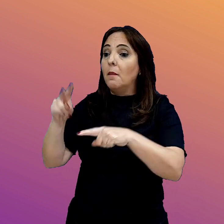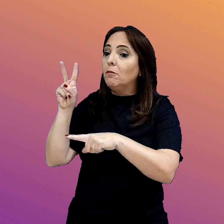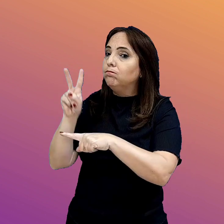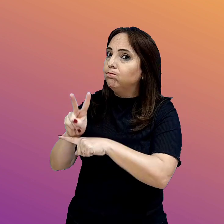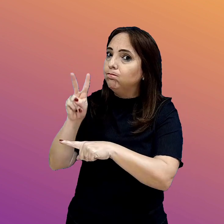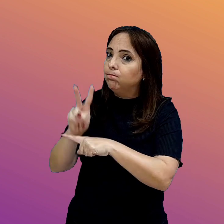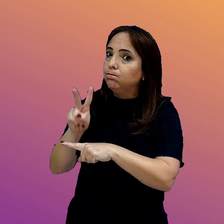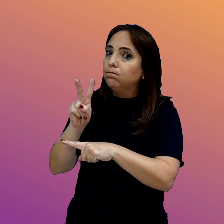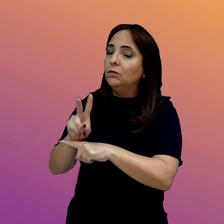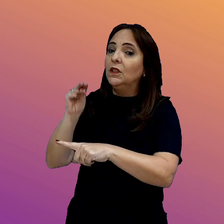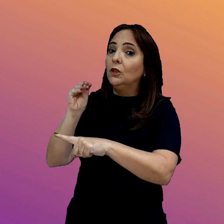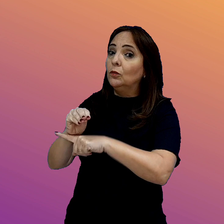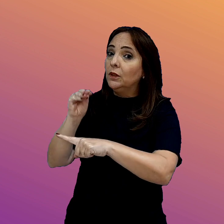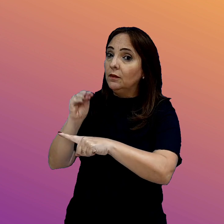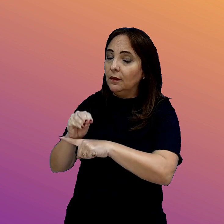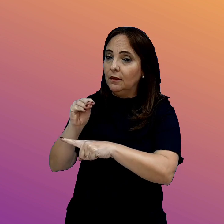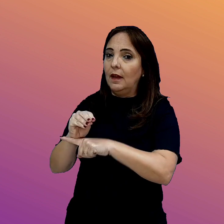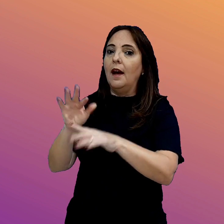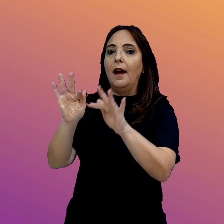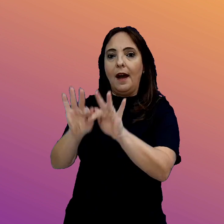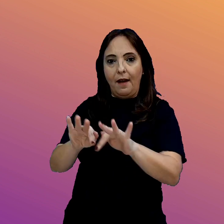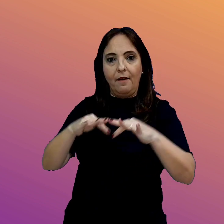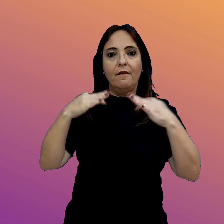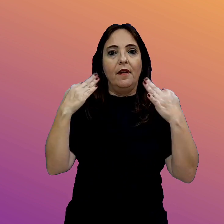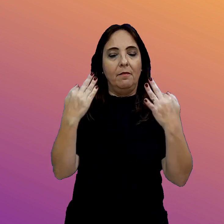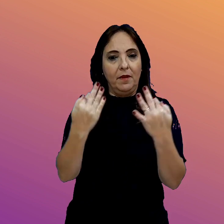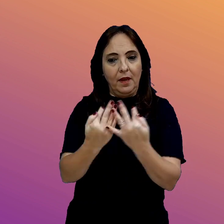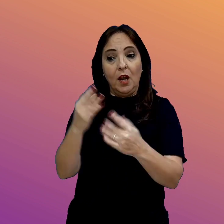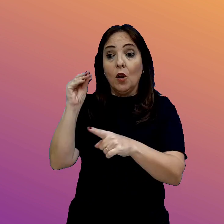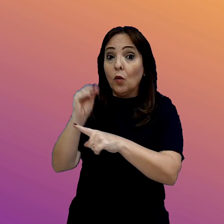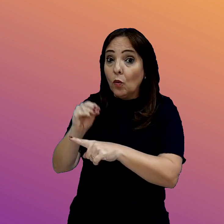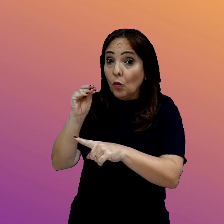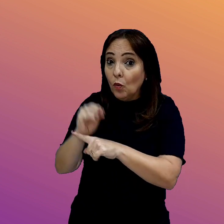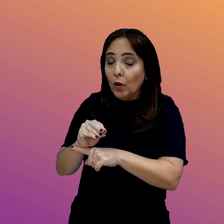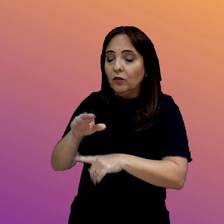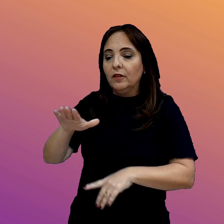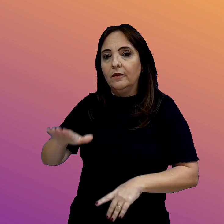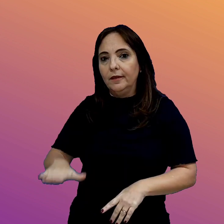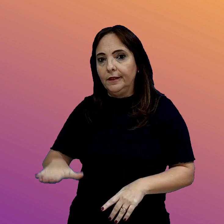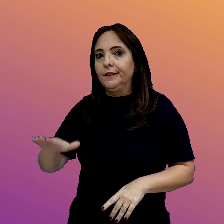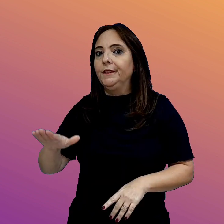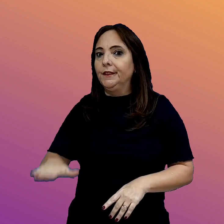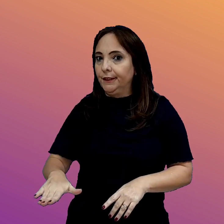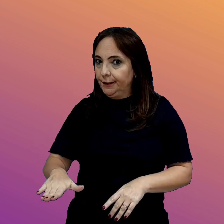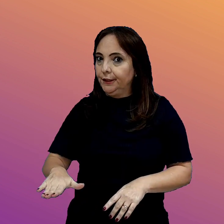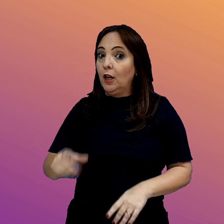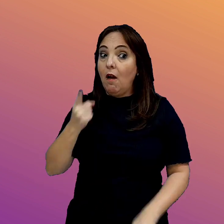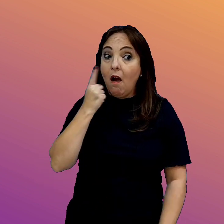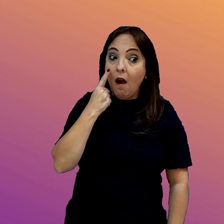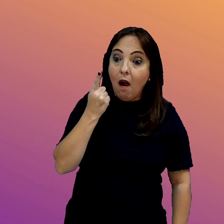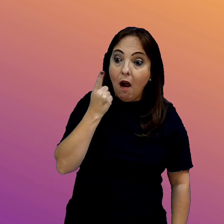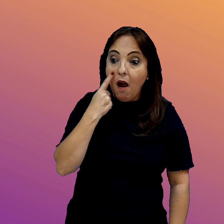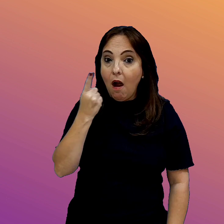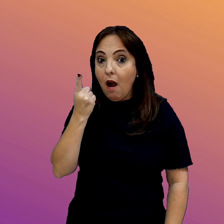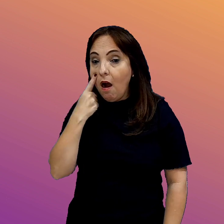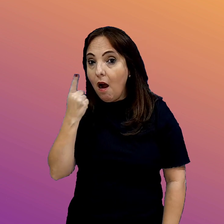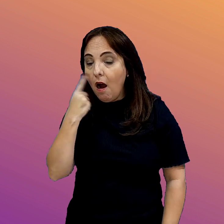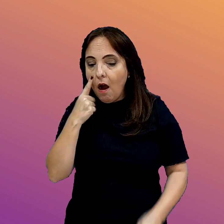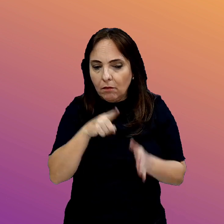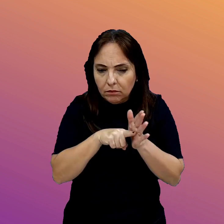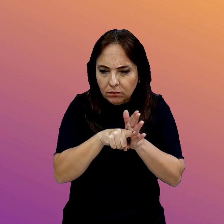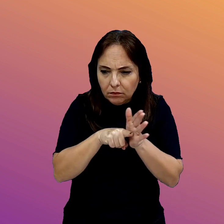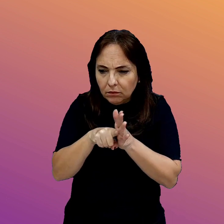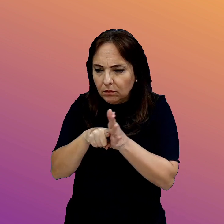ouve, proteja as suas crianças. Verifique com cuidado o que elas estão assistindo. Né? E você tem que dizer não.